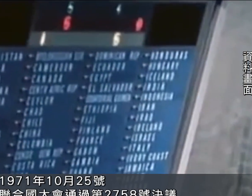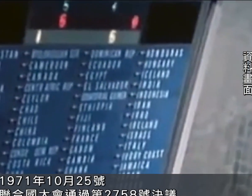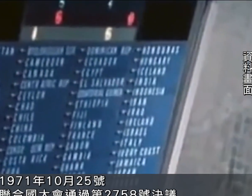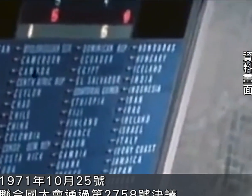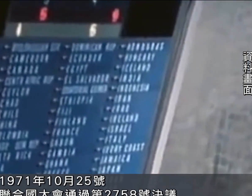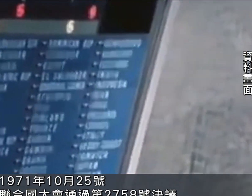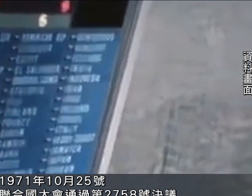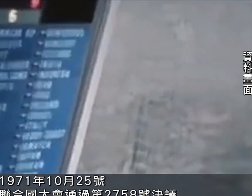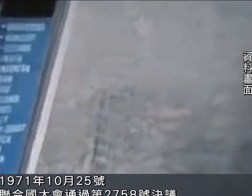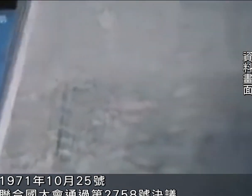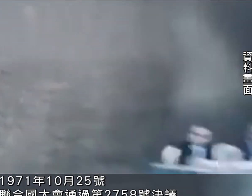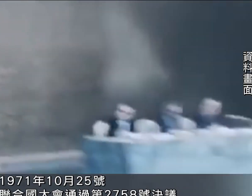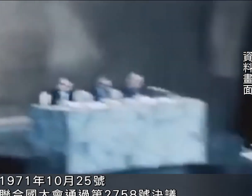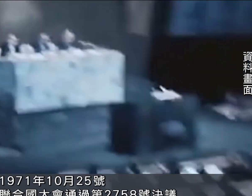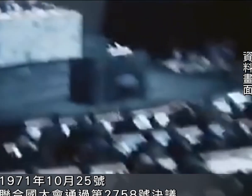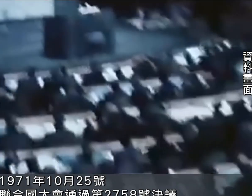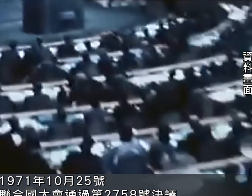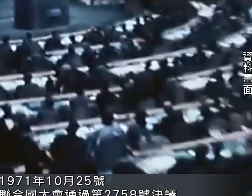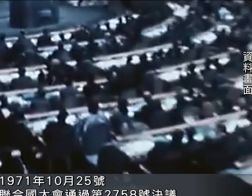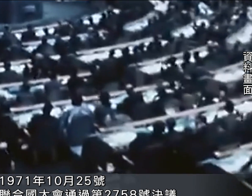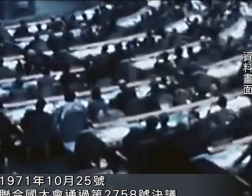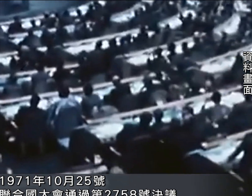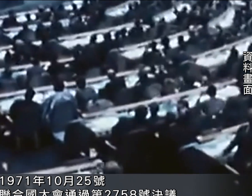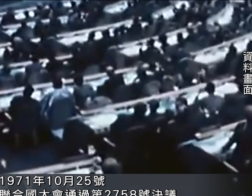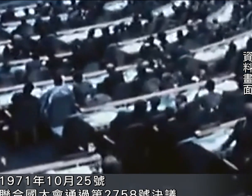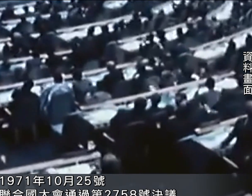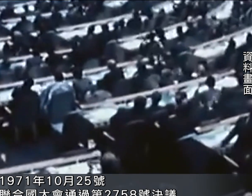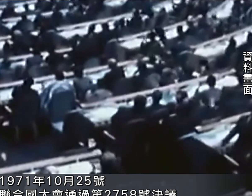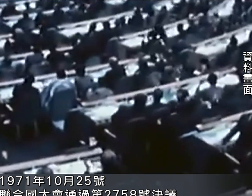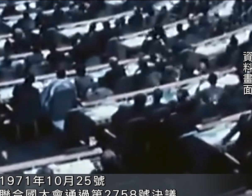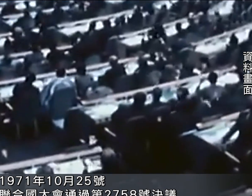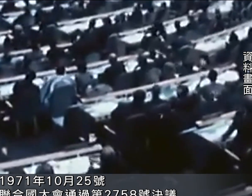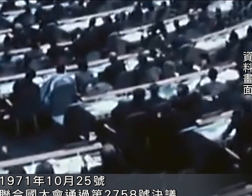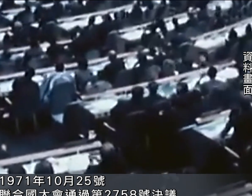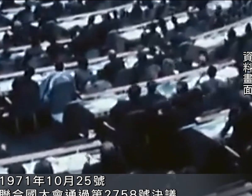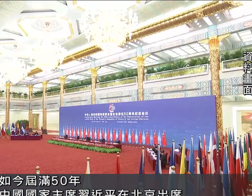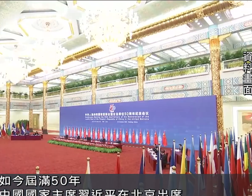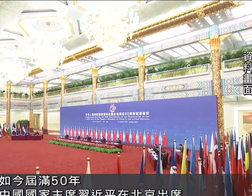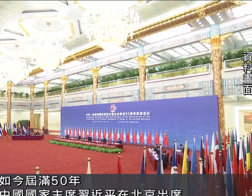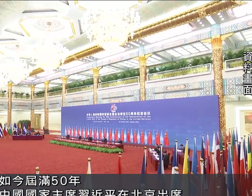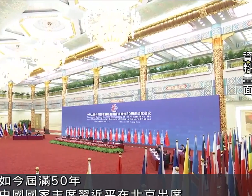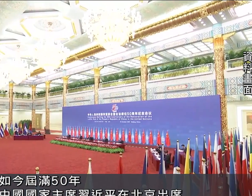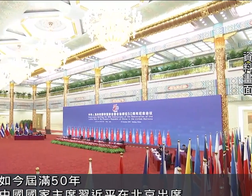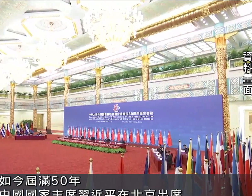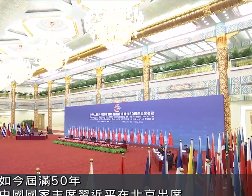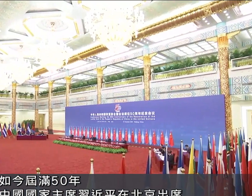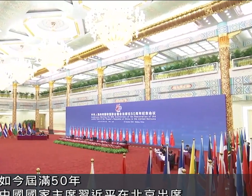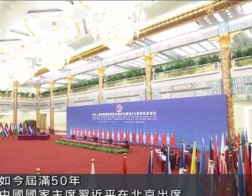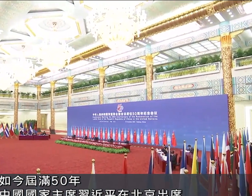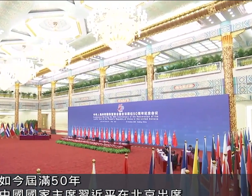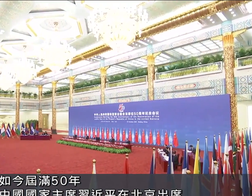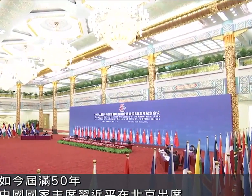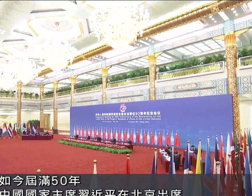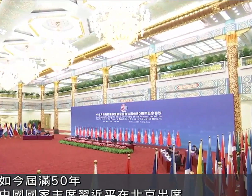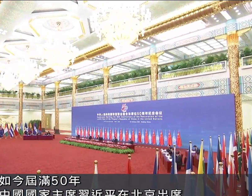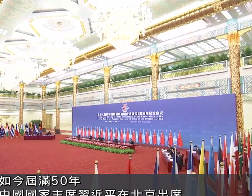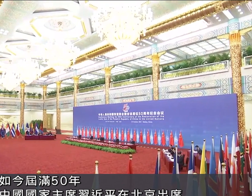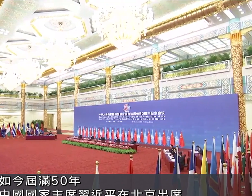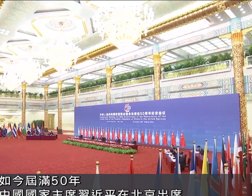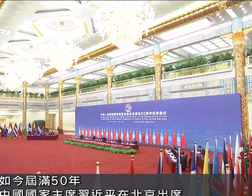1971年10月25号，联合国大会通过2758号决议，如今届满50年，中国国家主席习近平